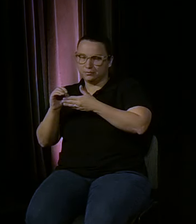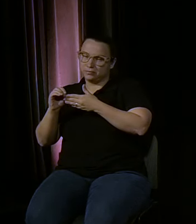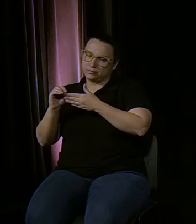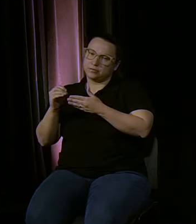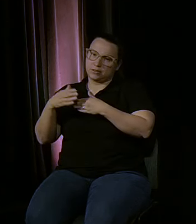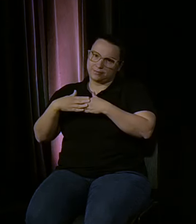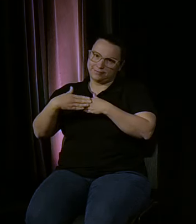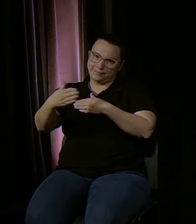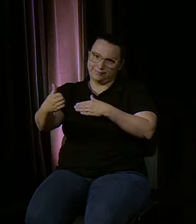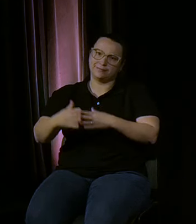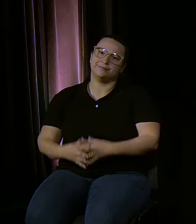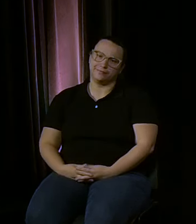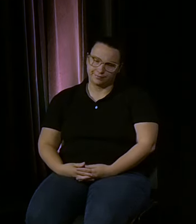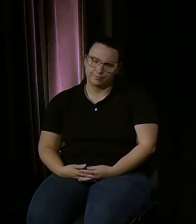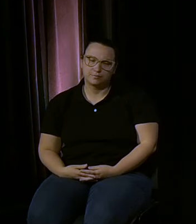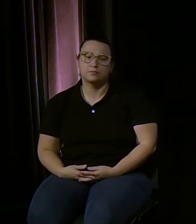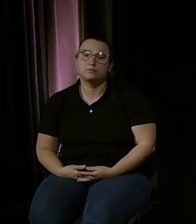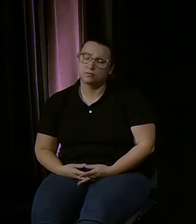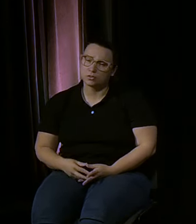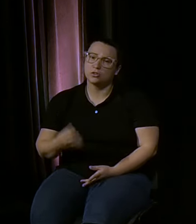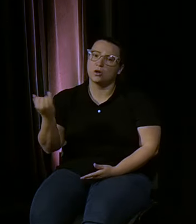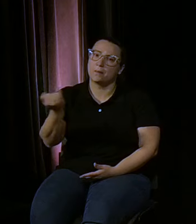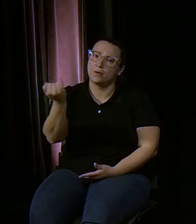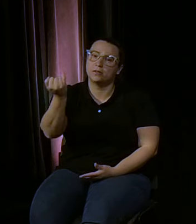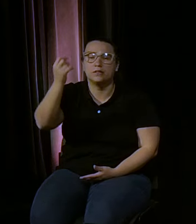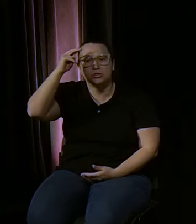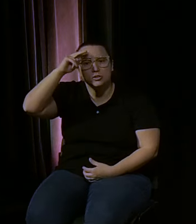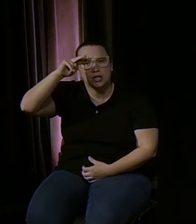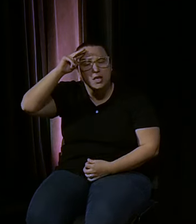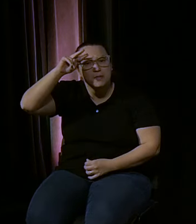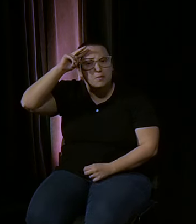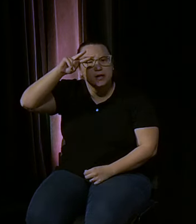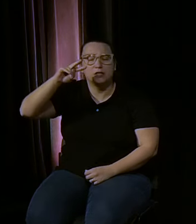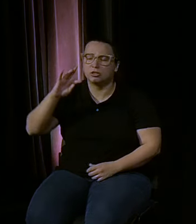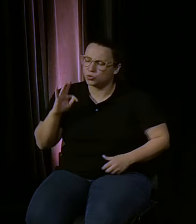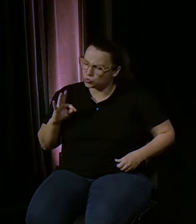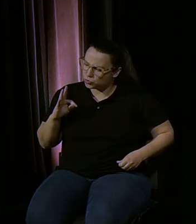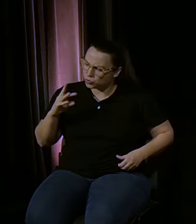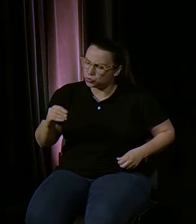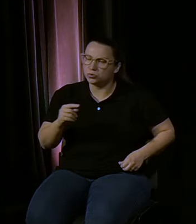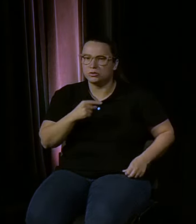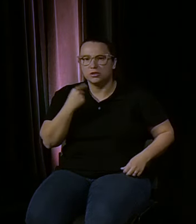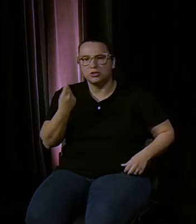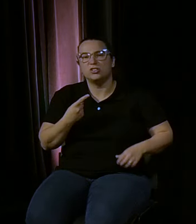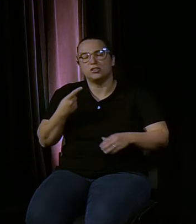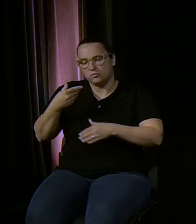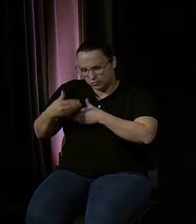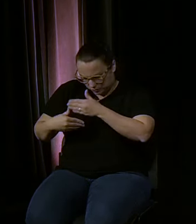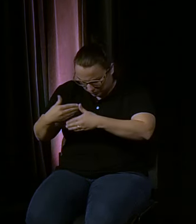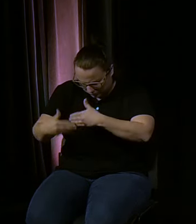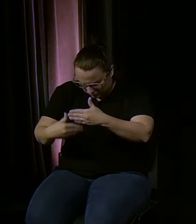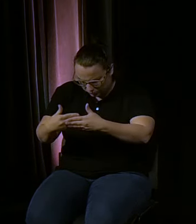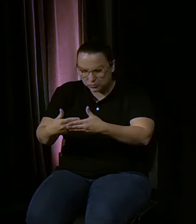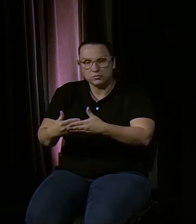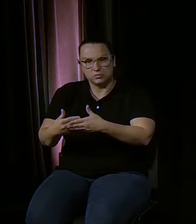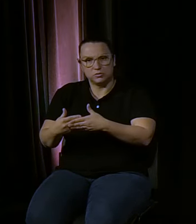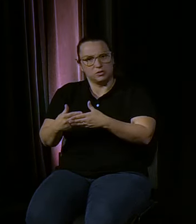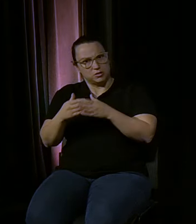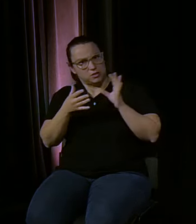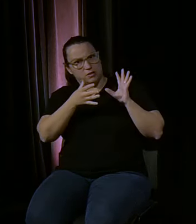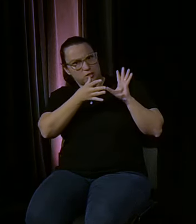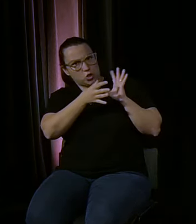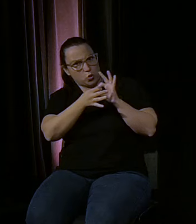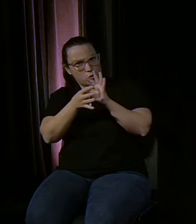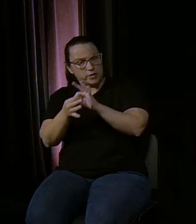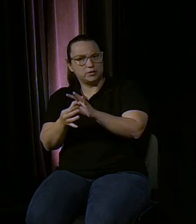importante relembrar um pouco disso, porque tudo que a gente vem construindo também vai estar